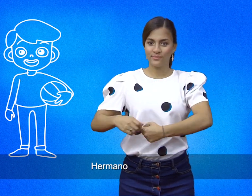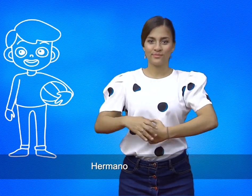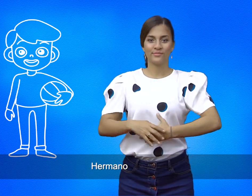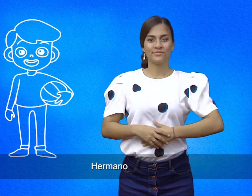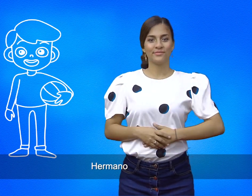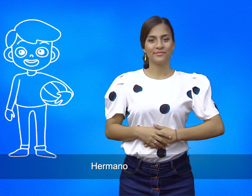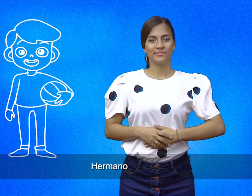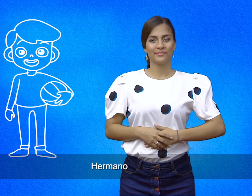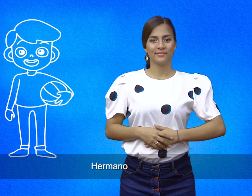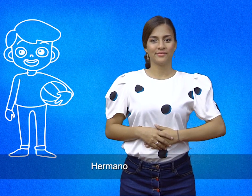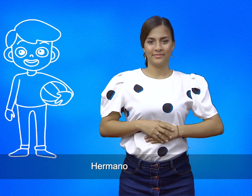Hermano.